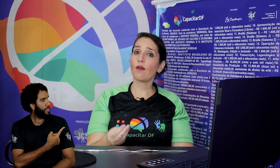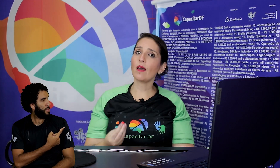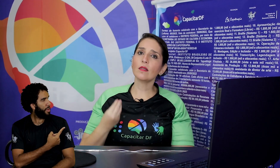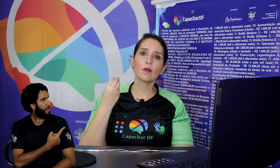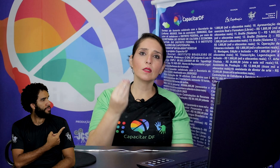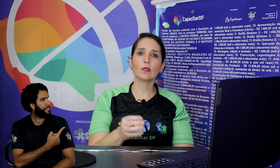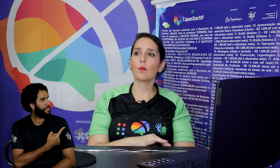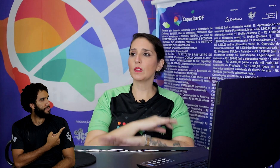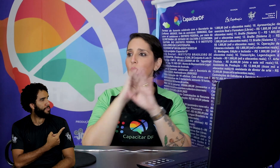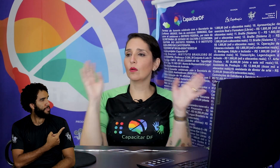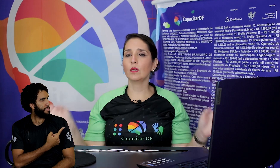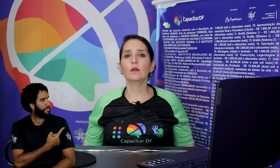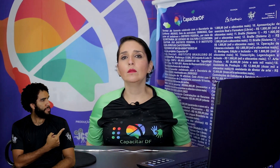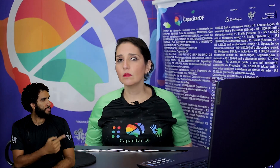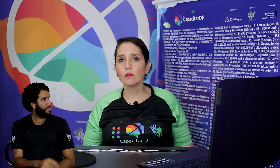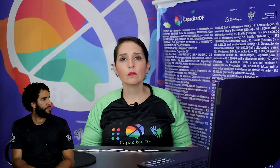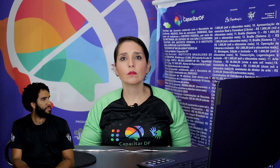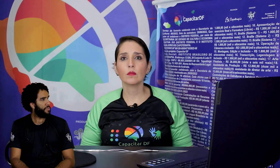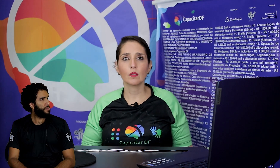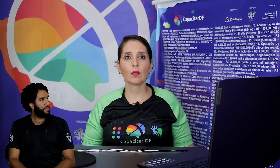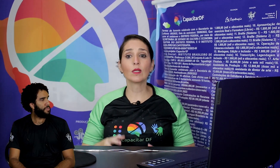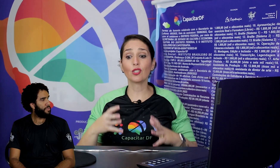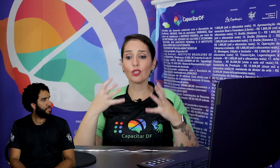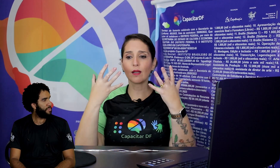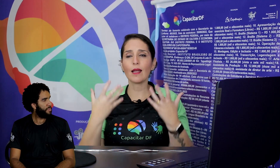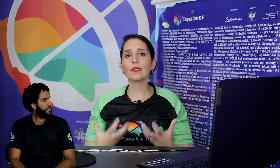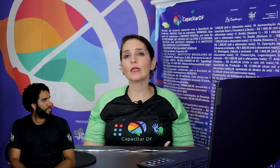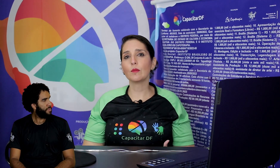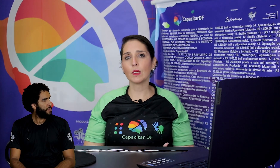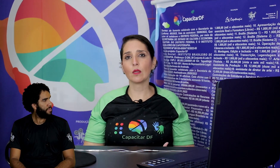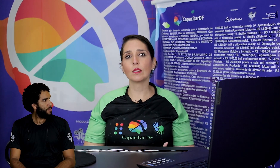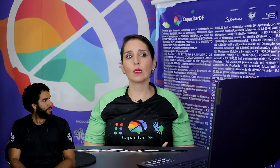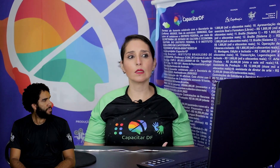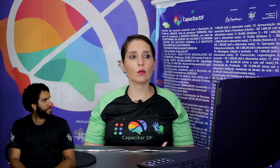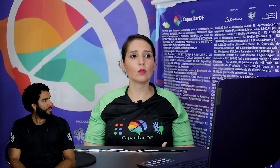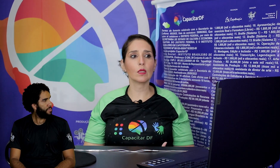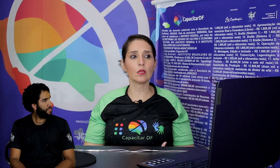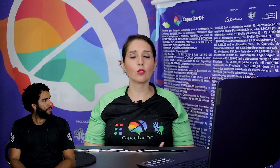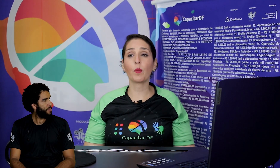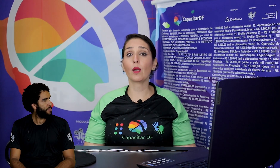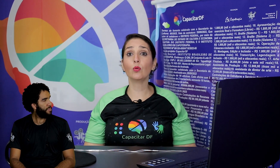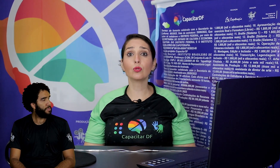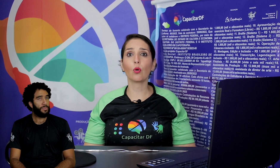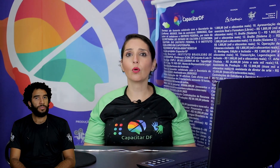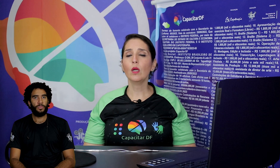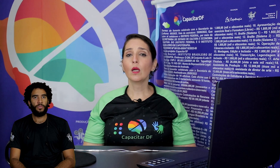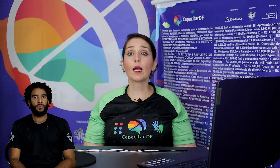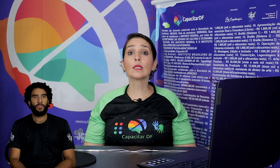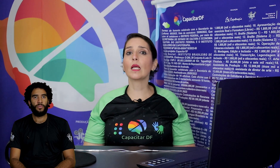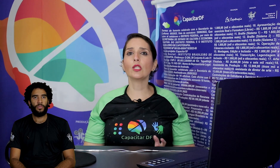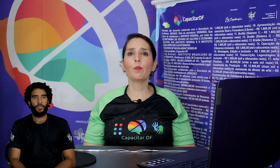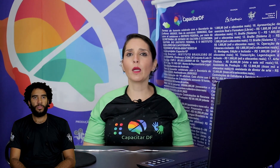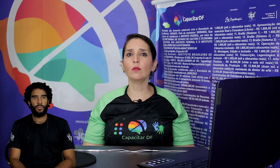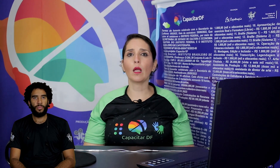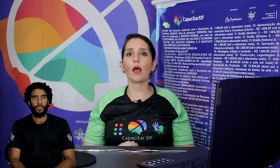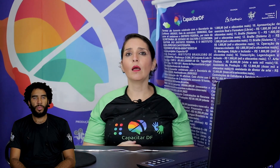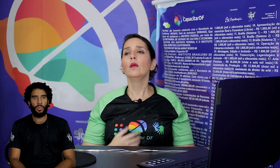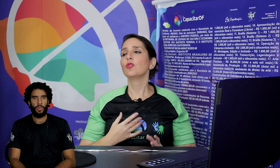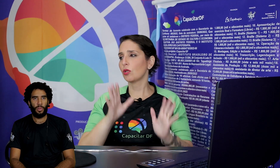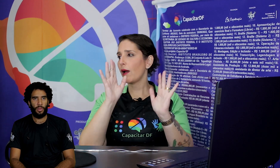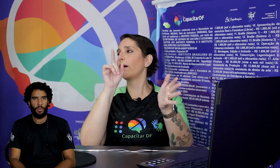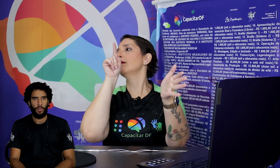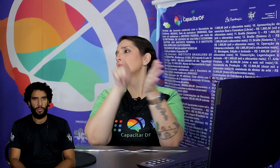entreguei várias vezes e a pessoa... Então, a gente traz na expressão essa questão do cansativo. Perguntou, cansei de